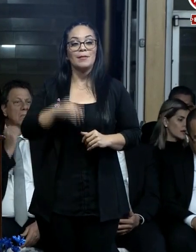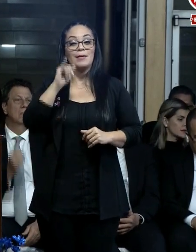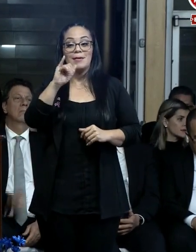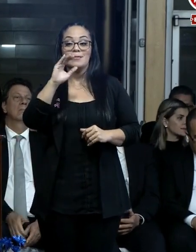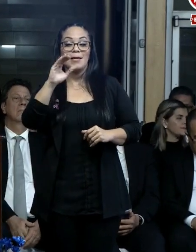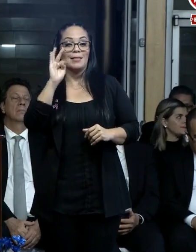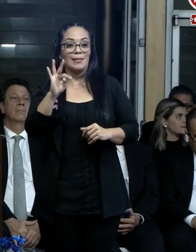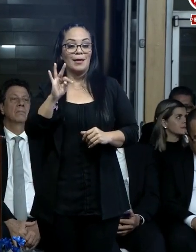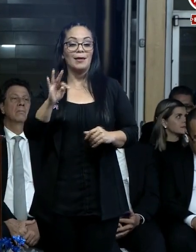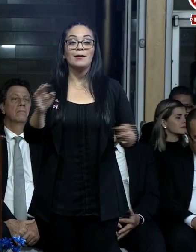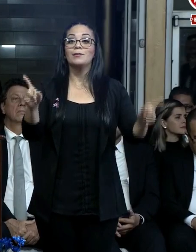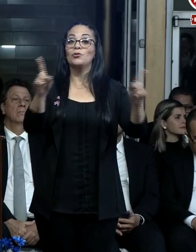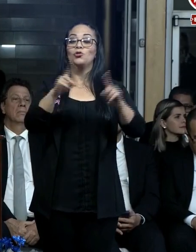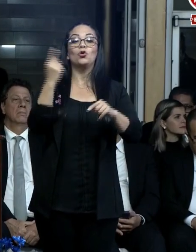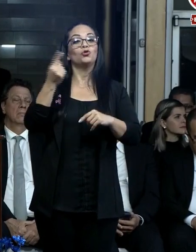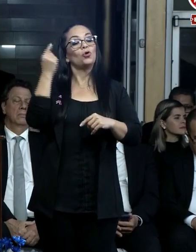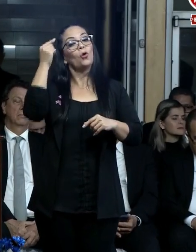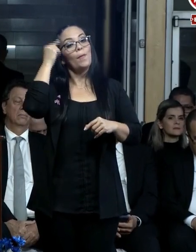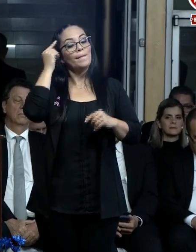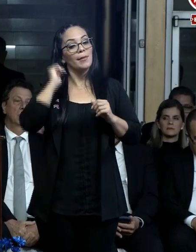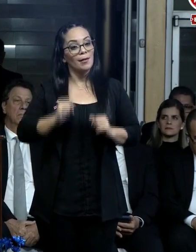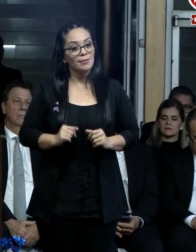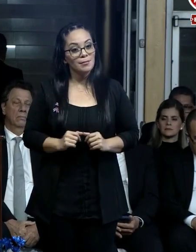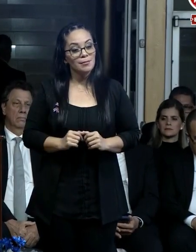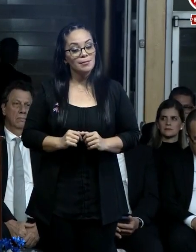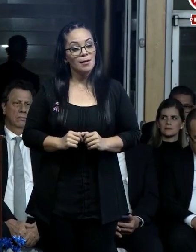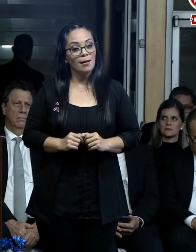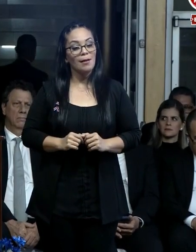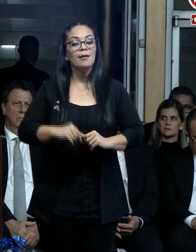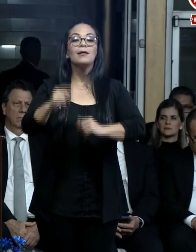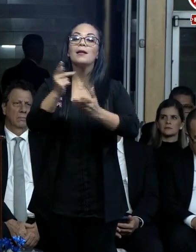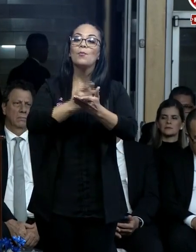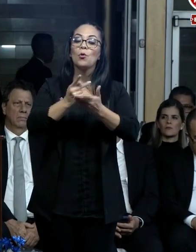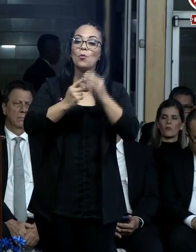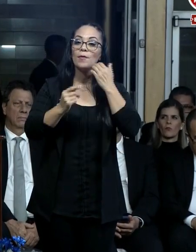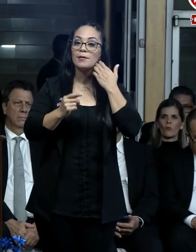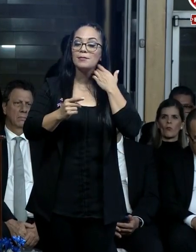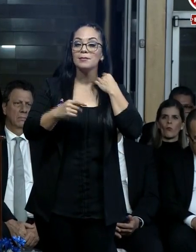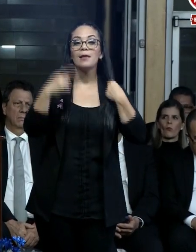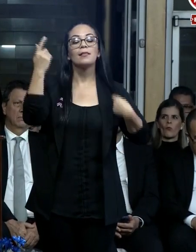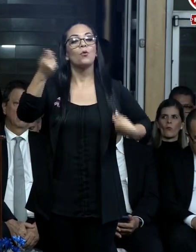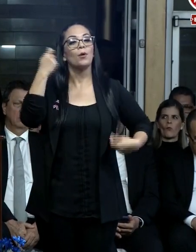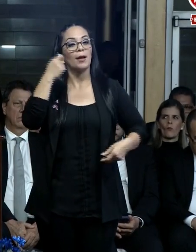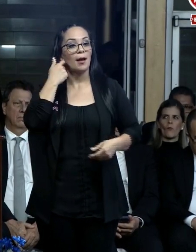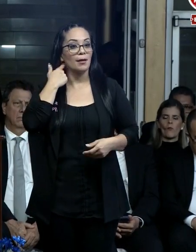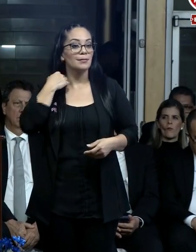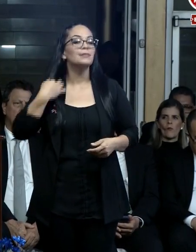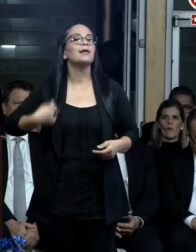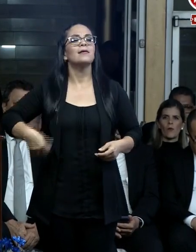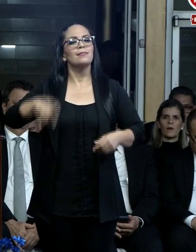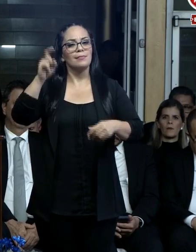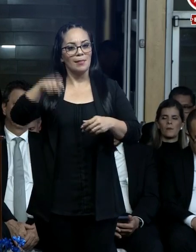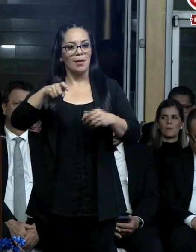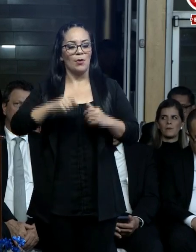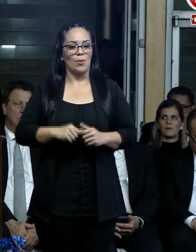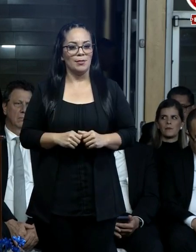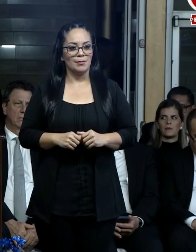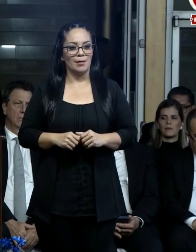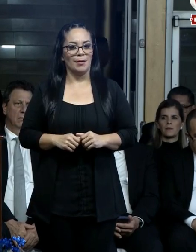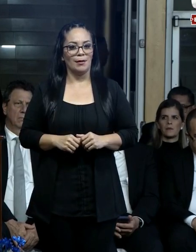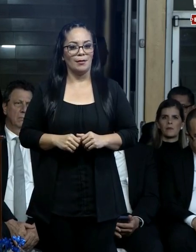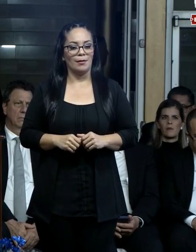ICT ya no solo piensa que la provincia de Guanacaste debe ser